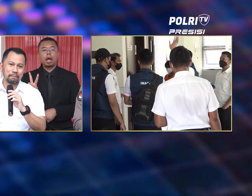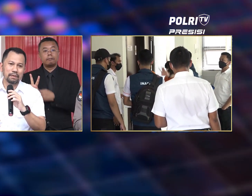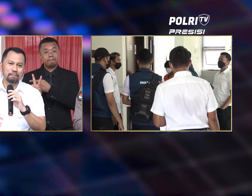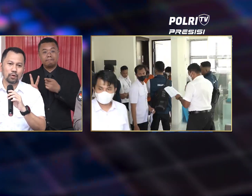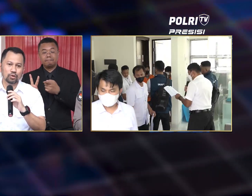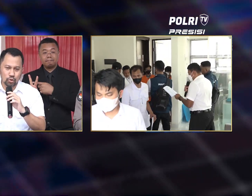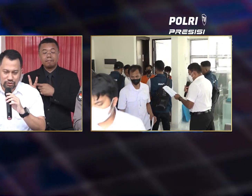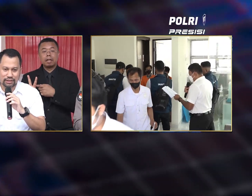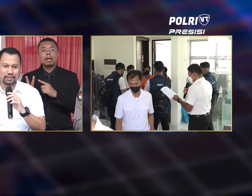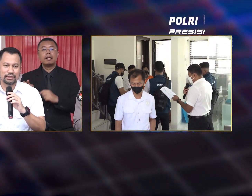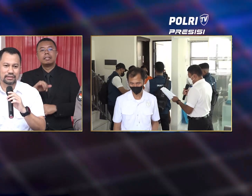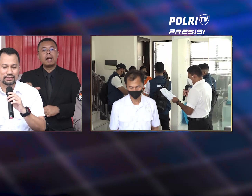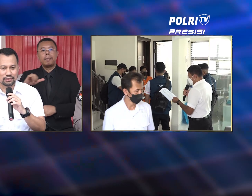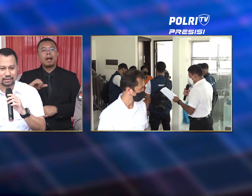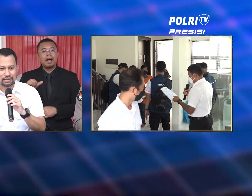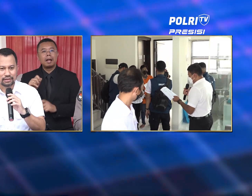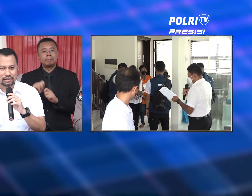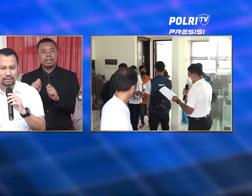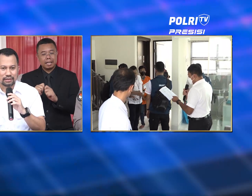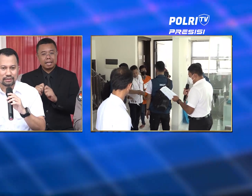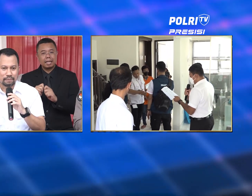bersama-sama memproduksi